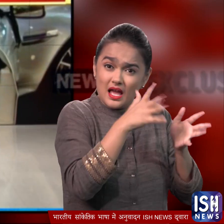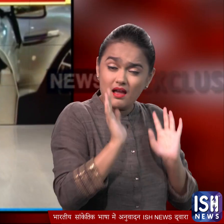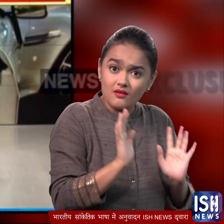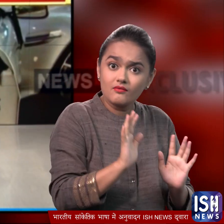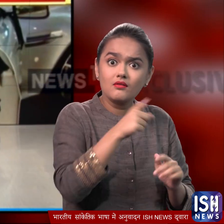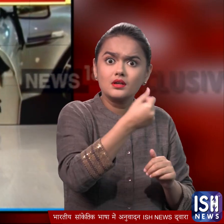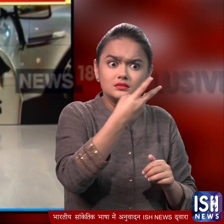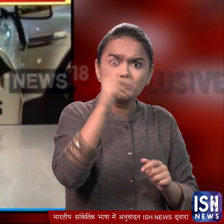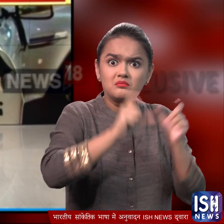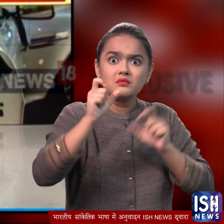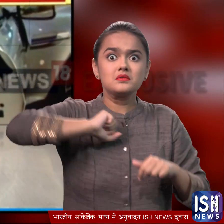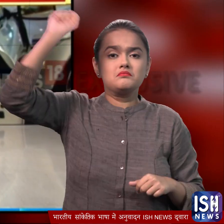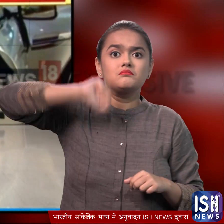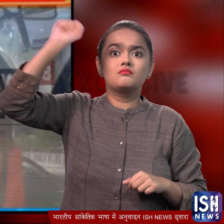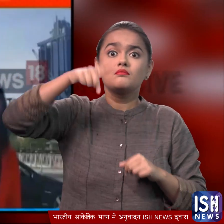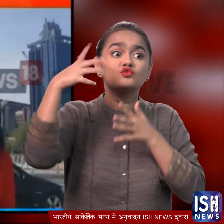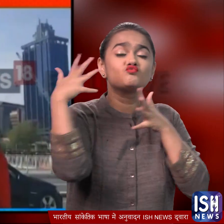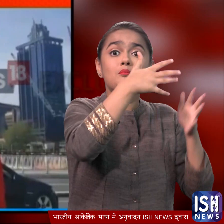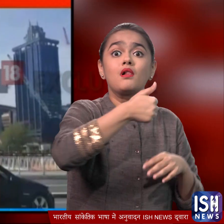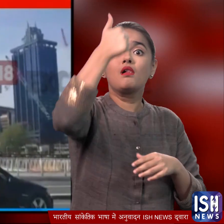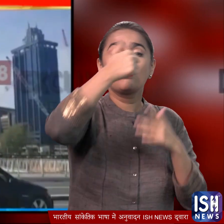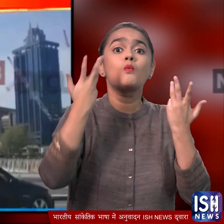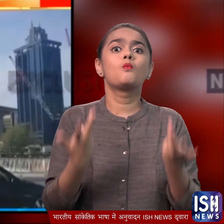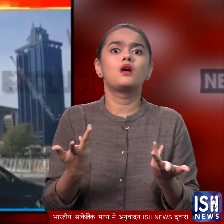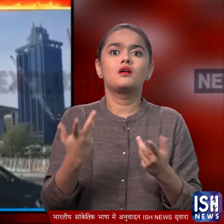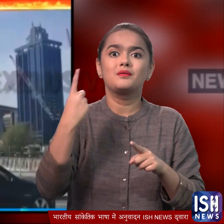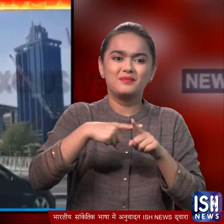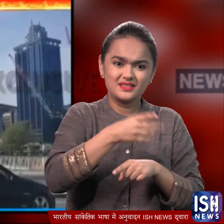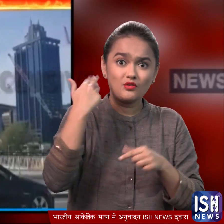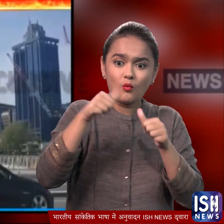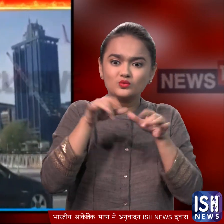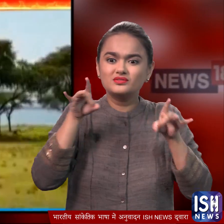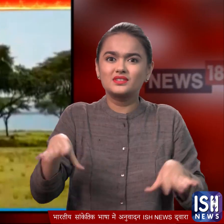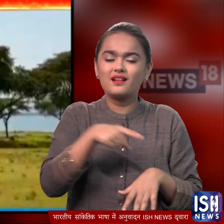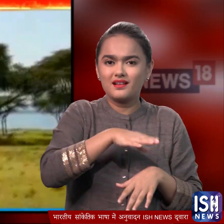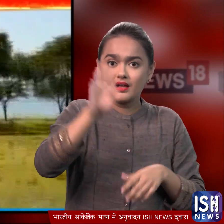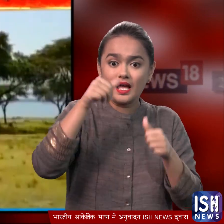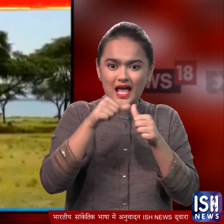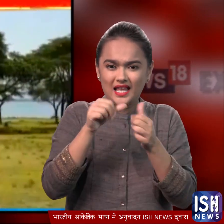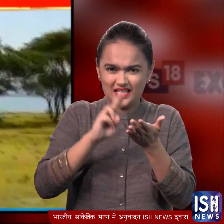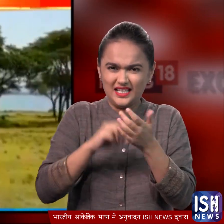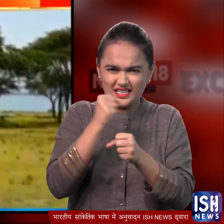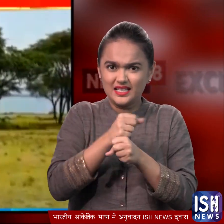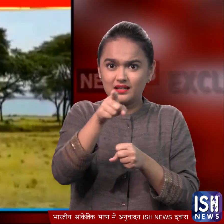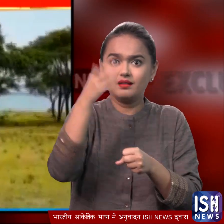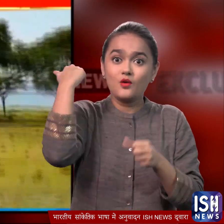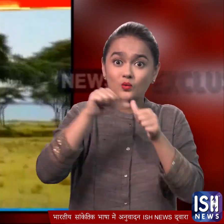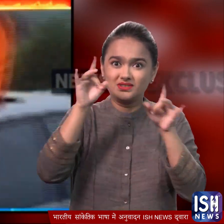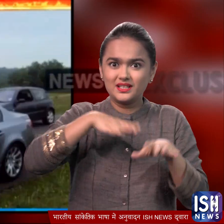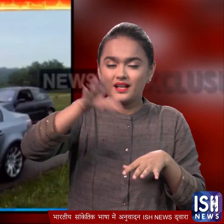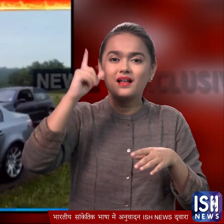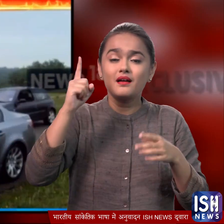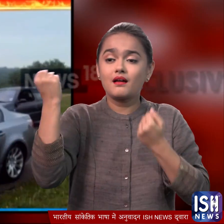कई संतों ने उनके खिलाफ मोर्चा खोल दिया और उनके ऑस्ट्रेलिया दौरे की बात छेड़ दी। आनंद गिरी की ऑस्ट्रेलिया में घूमने